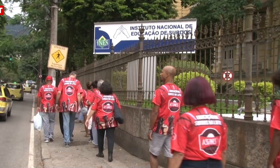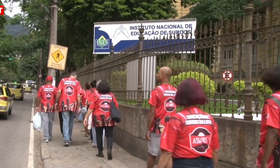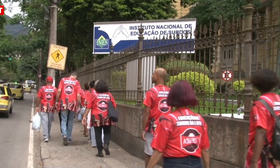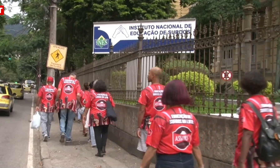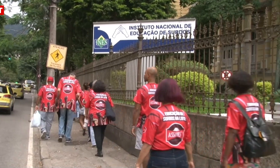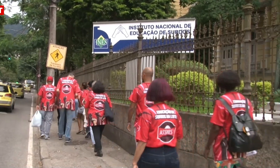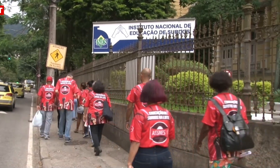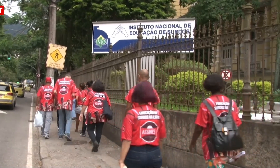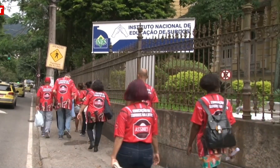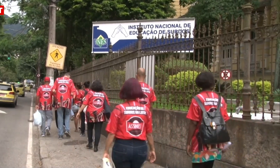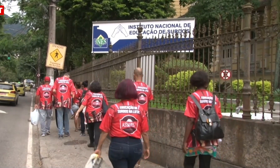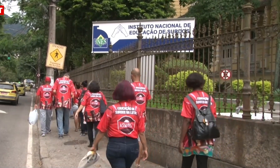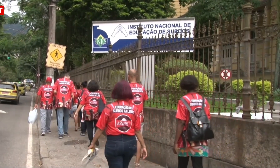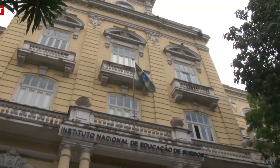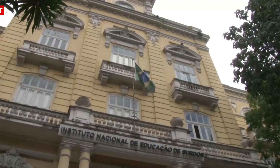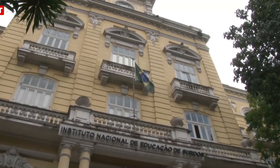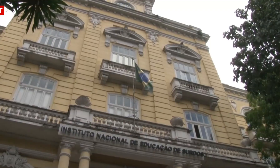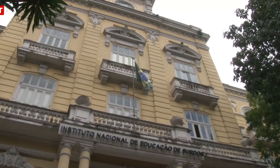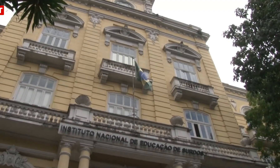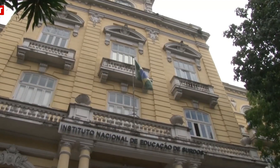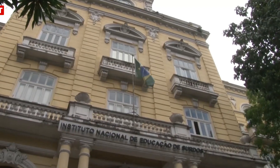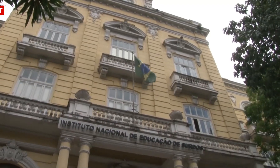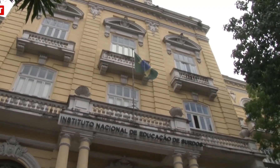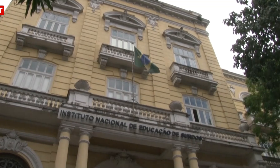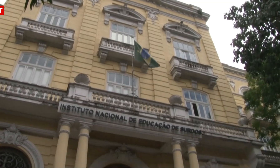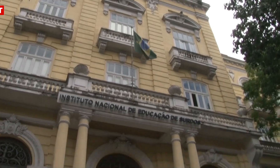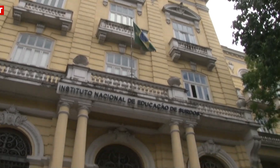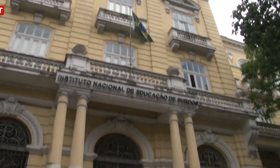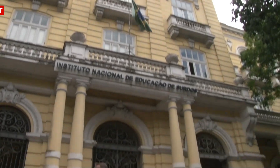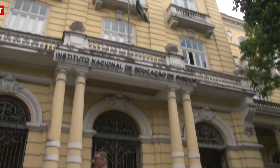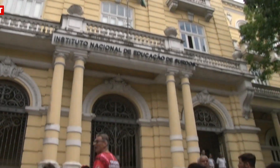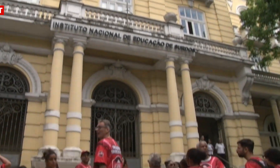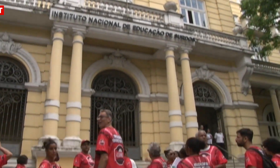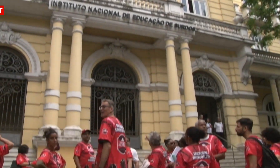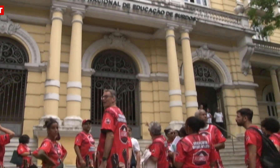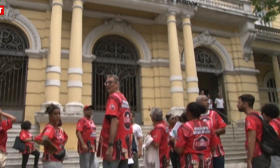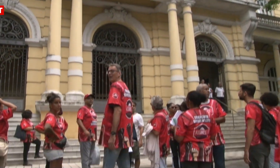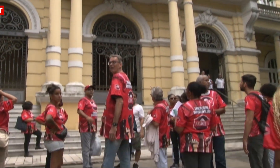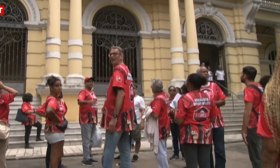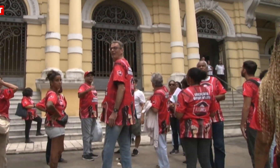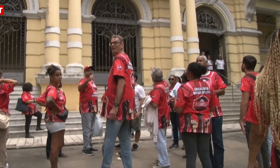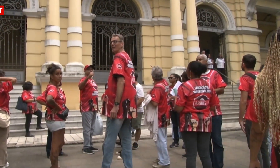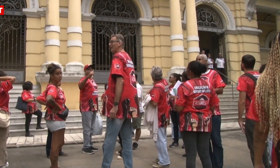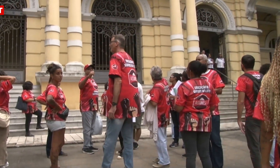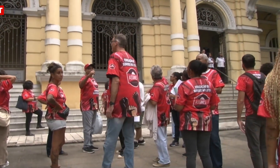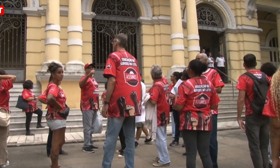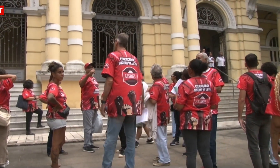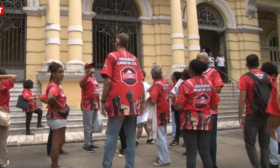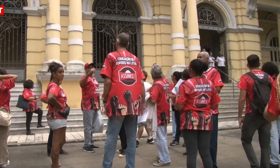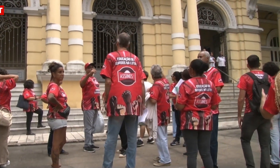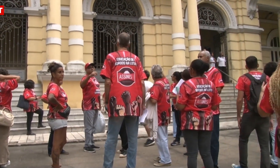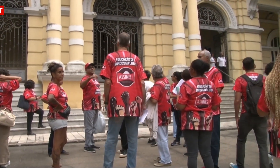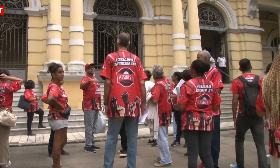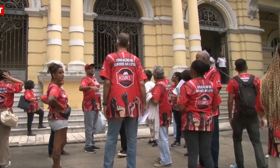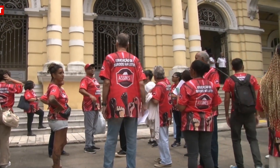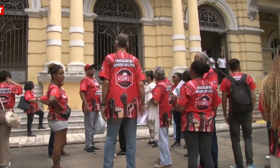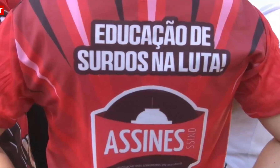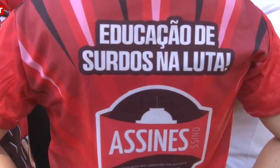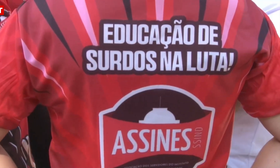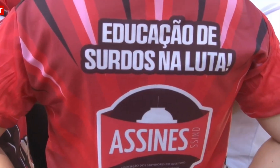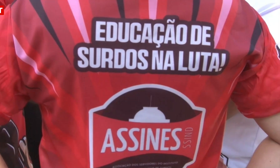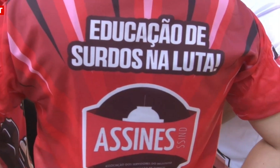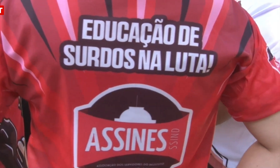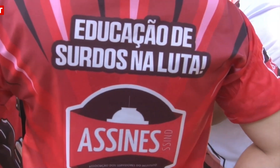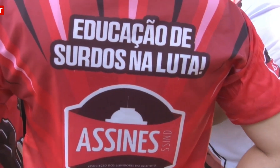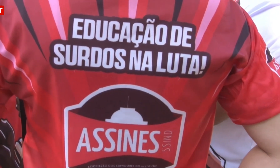O Instituto Nacional de Educação de Surdos é o órgão do governo federal voltado para a comunidade surda de todo o país. Desde o dia 3 de abril,